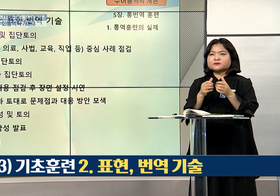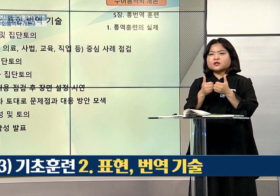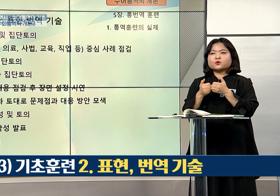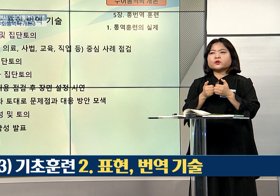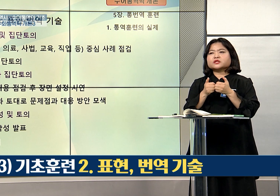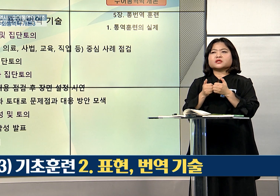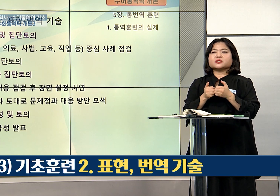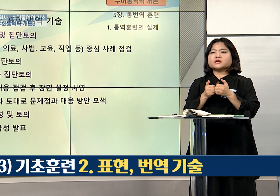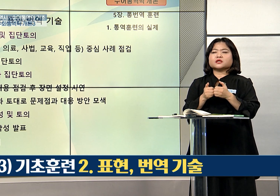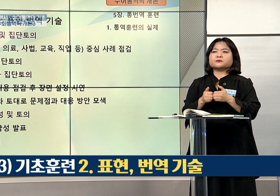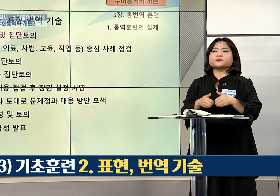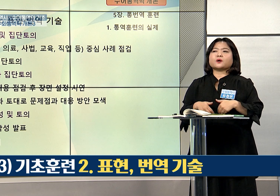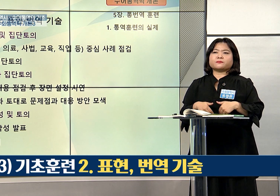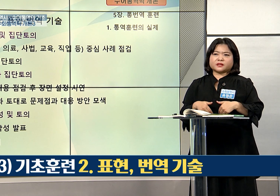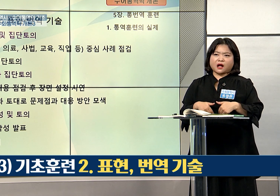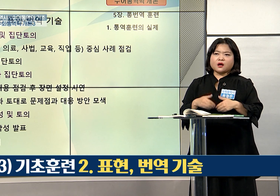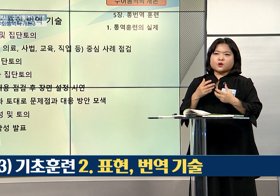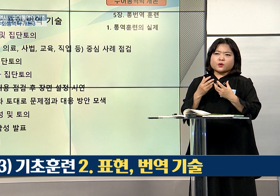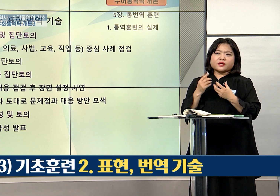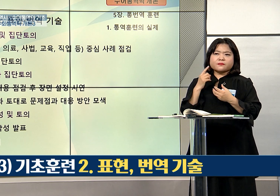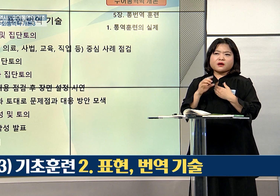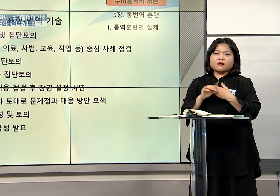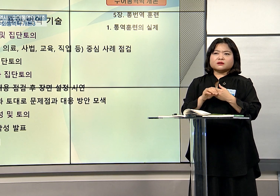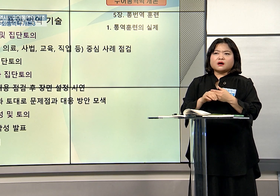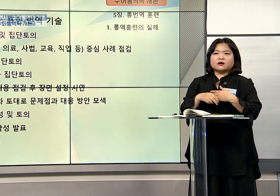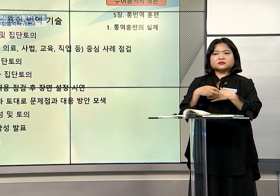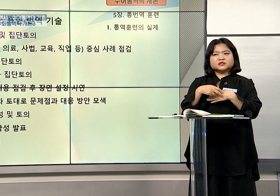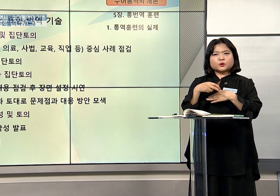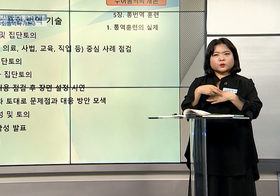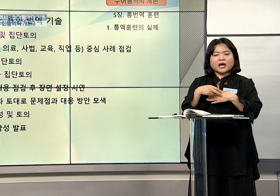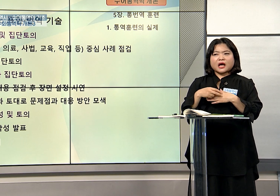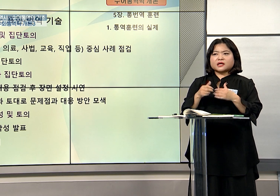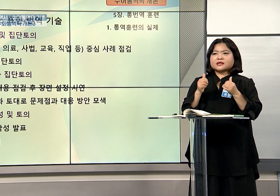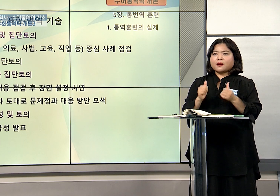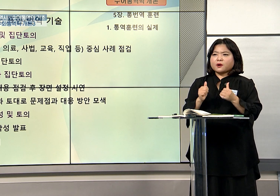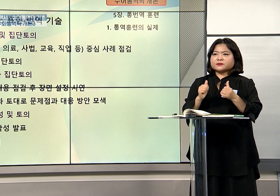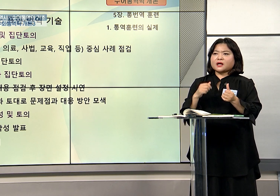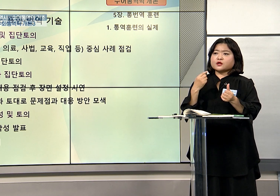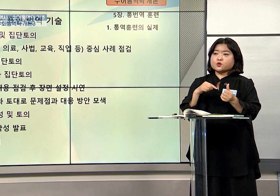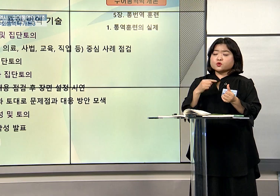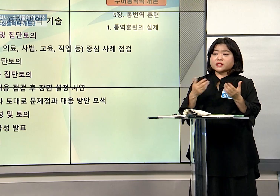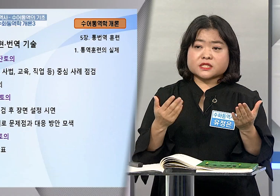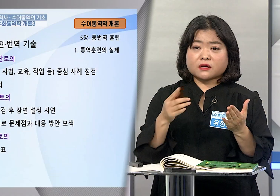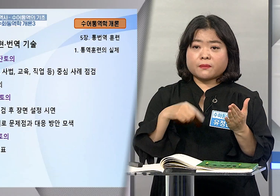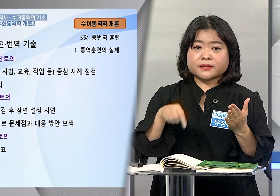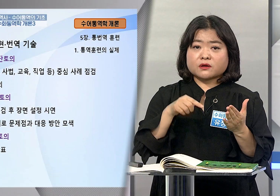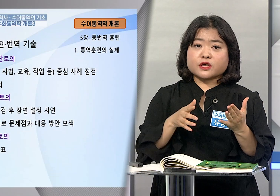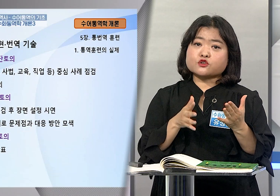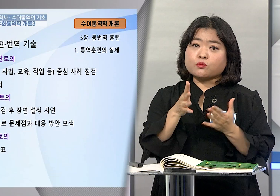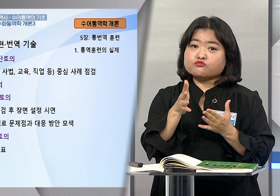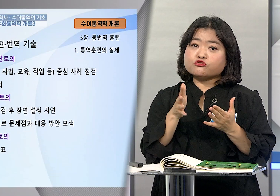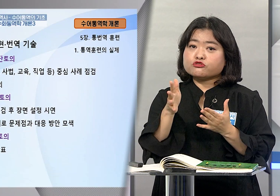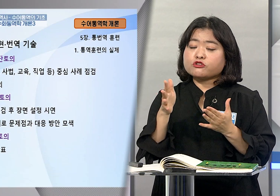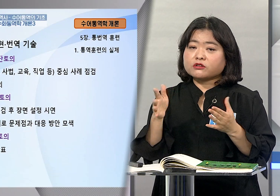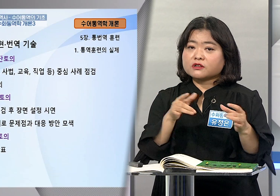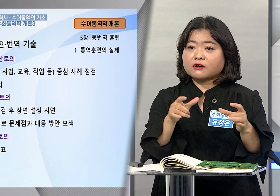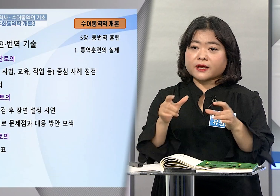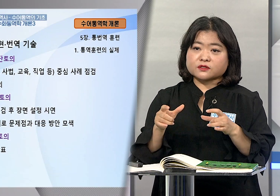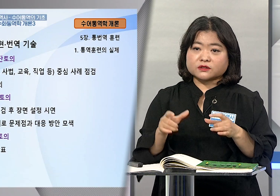집단 토의들이 필요합니다. 왜냐하면 의료나 사법이나 교육의 직업에서의 전문